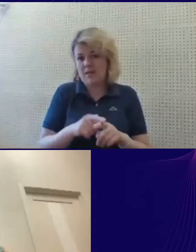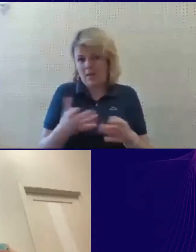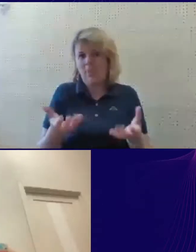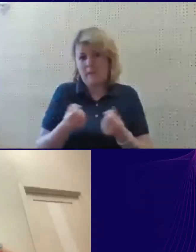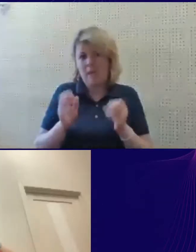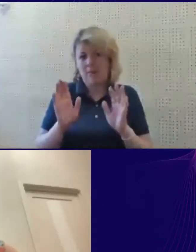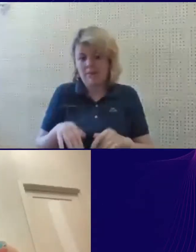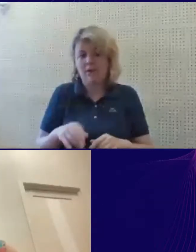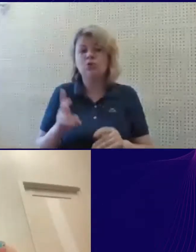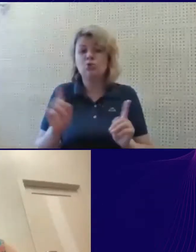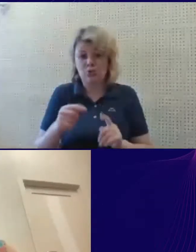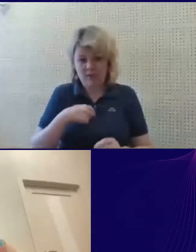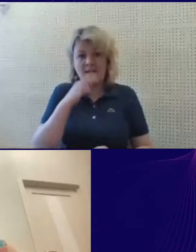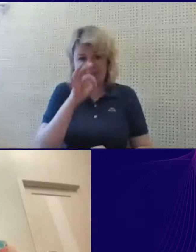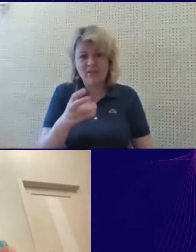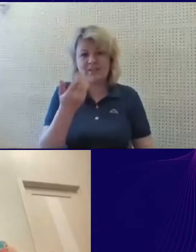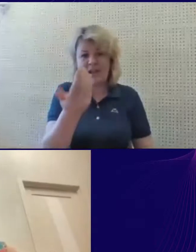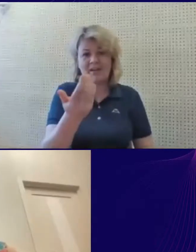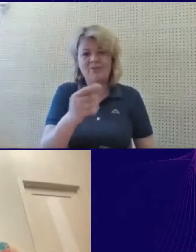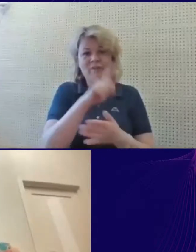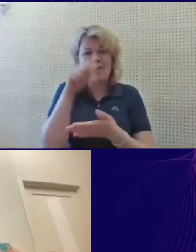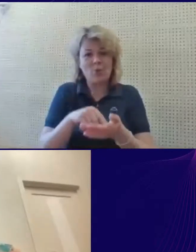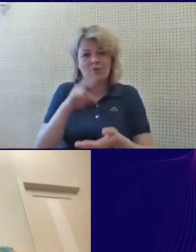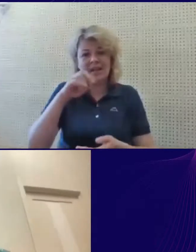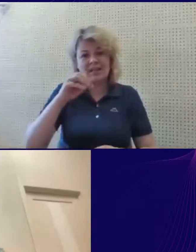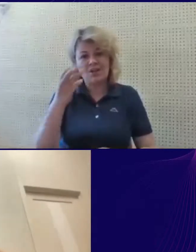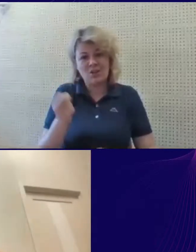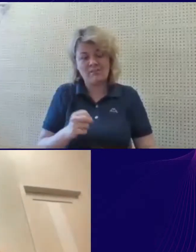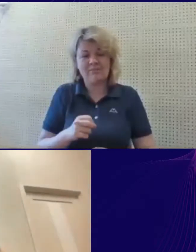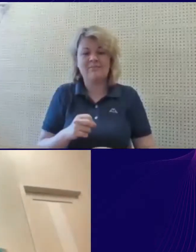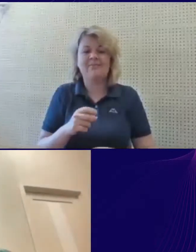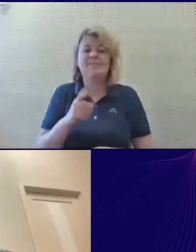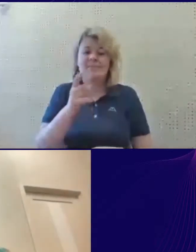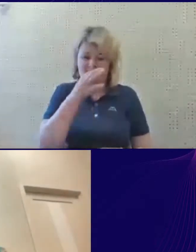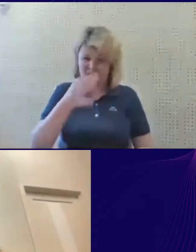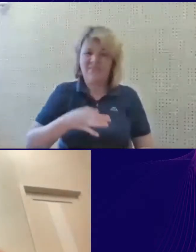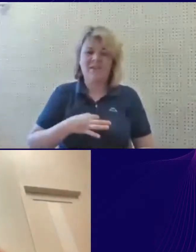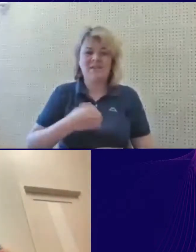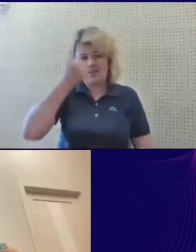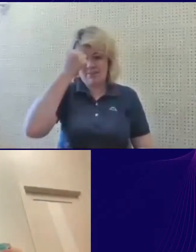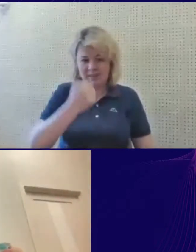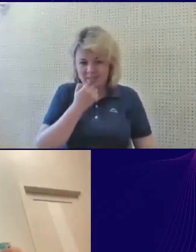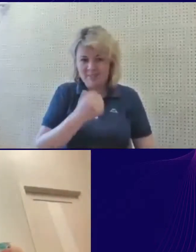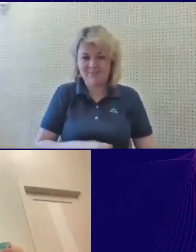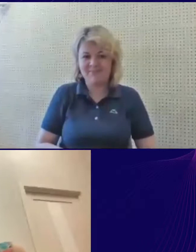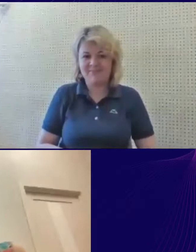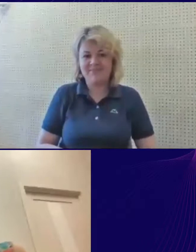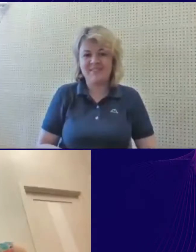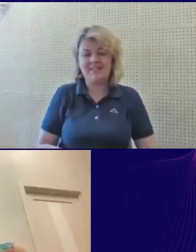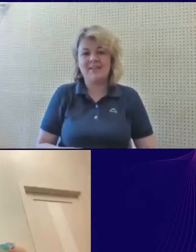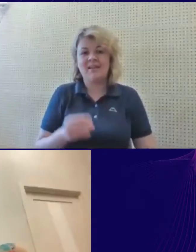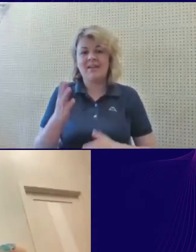что, ответил, Наташа, я на твой вопрос или не очень? Ответили, спасибо. Вот.